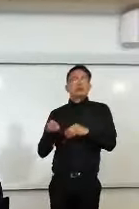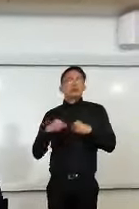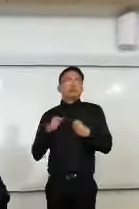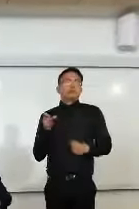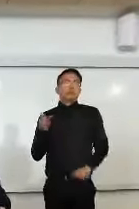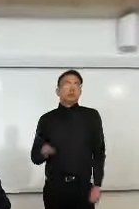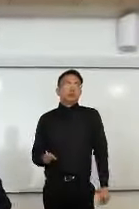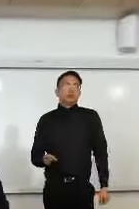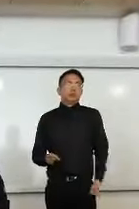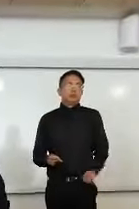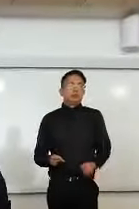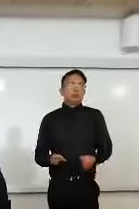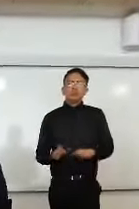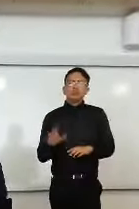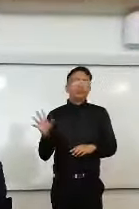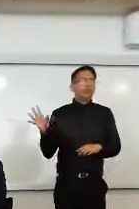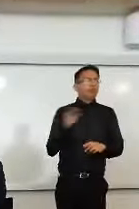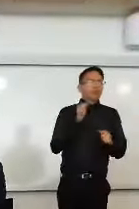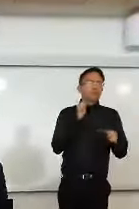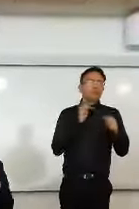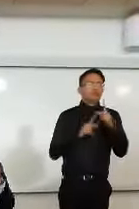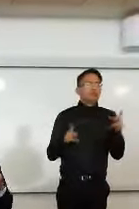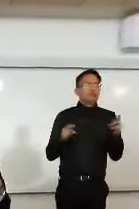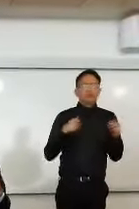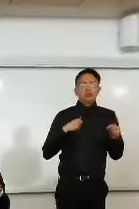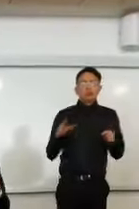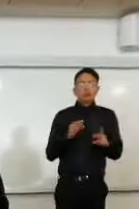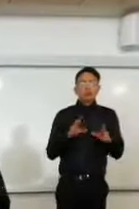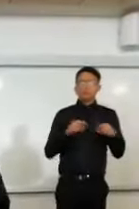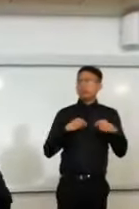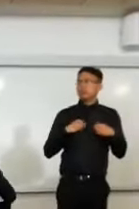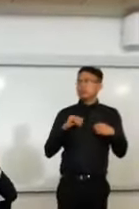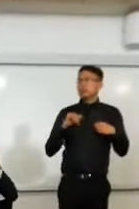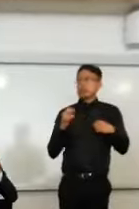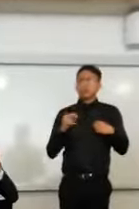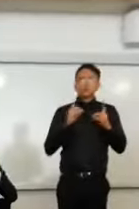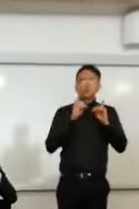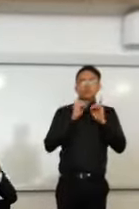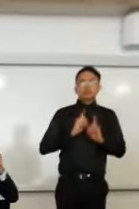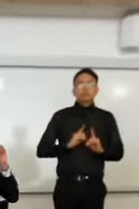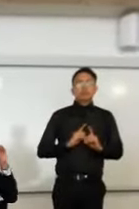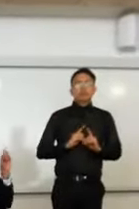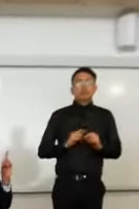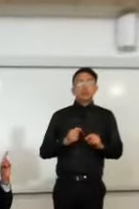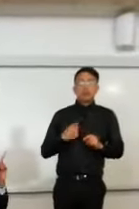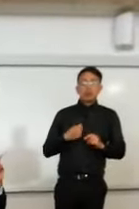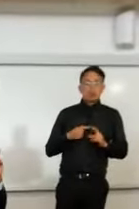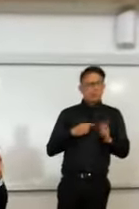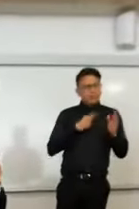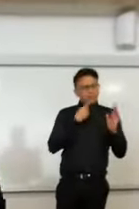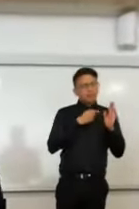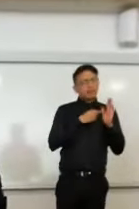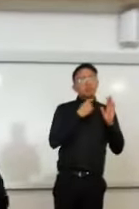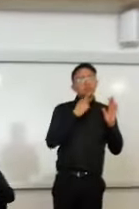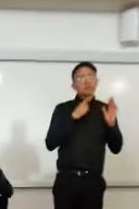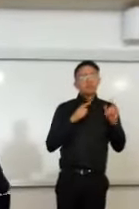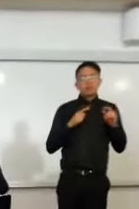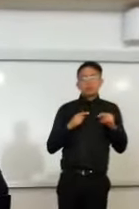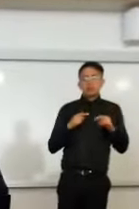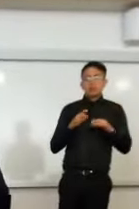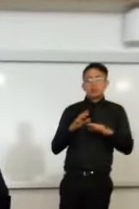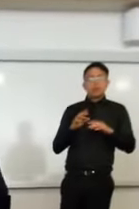¿ya? Como todas las personas. Entonces no es que, y de hecho hay un apartado que dice que ni siquiera hay que tener en cuenta los procesos de interpección,